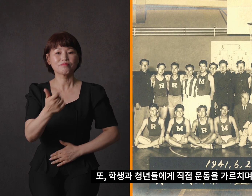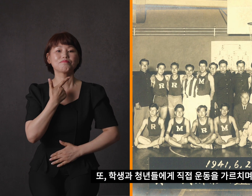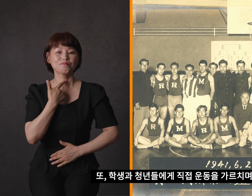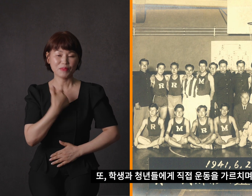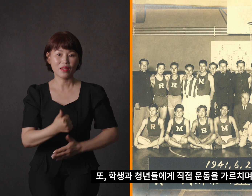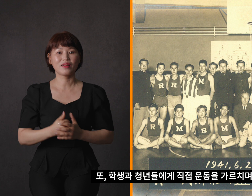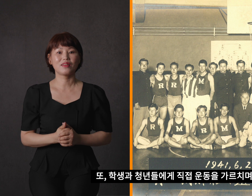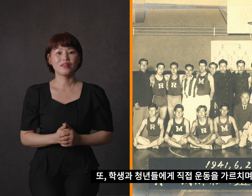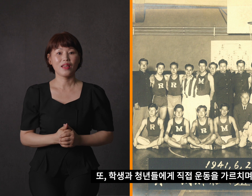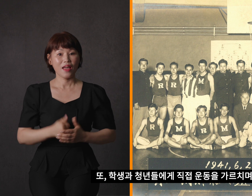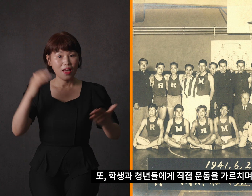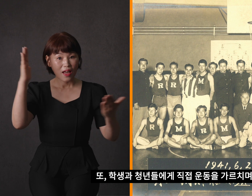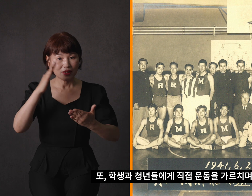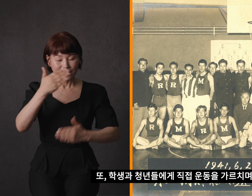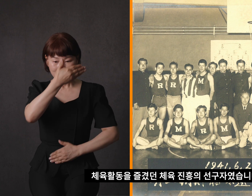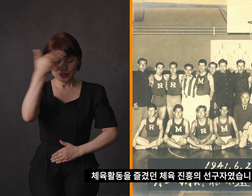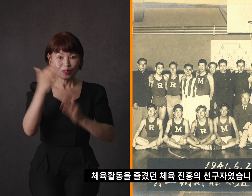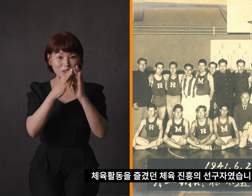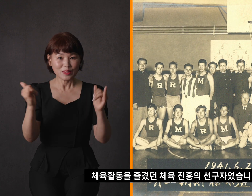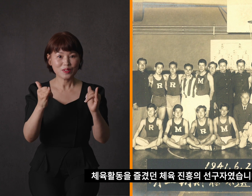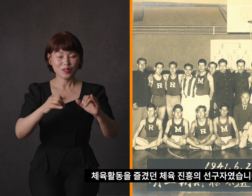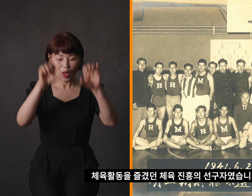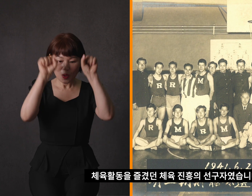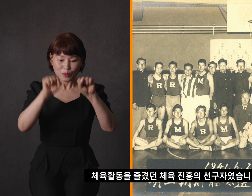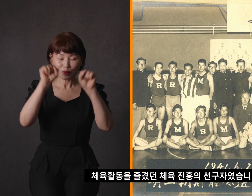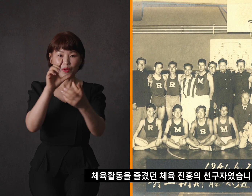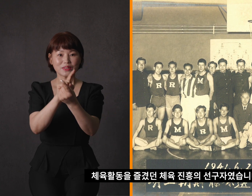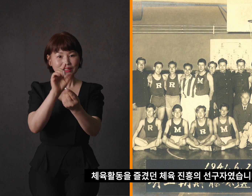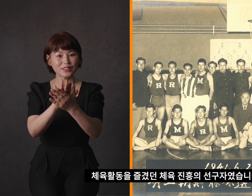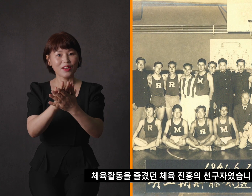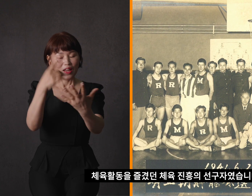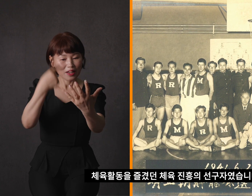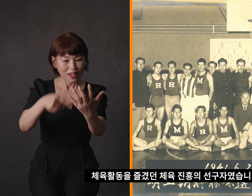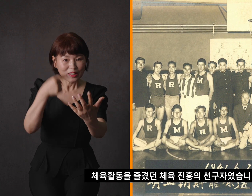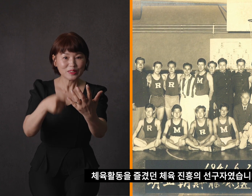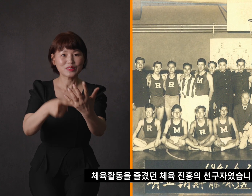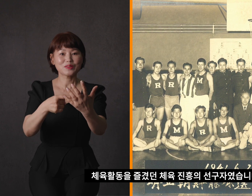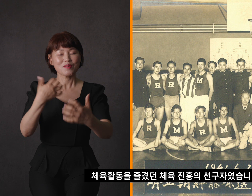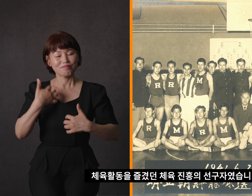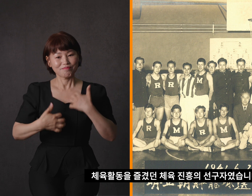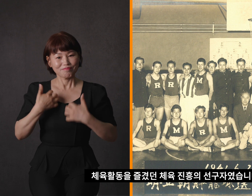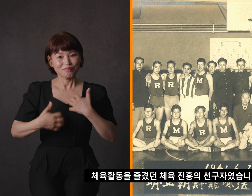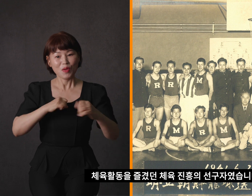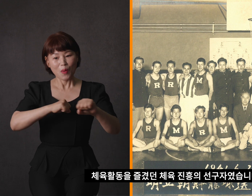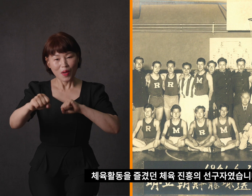학생과 청년들에게 직접 운동을 가르치며 체육활동을 즐겼던 체육진흥의 선구자였습니다.